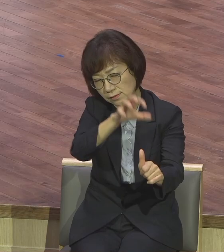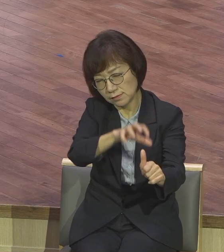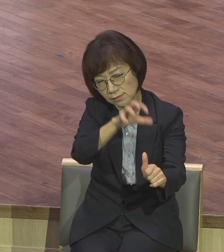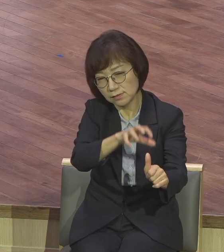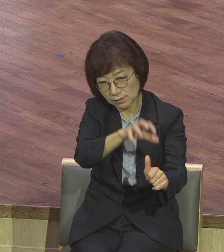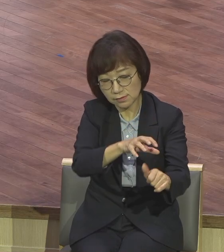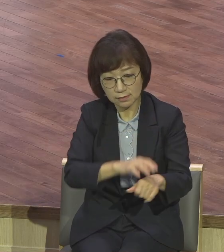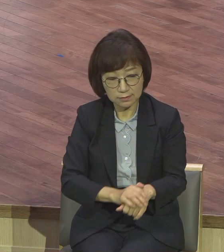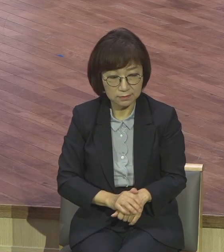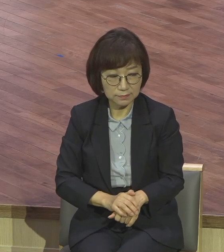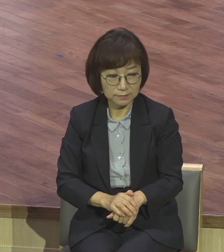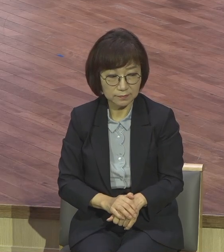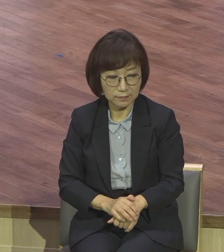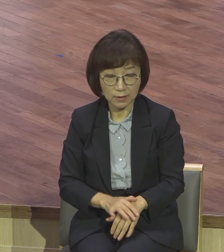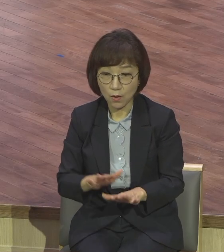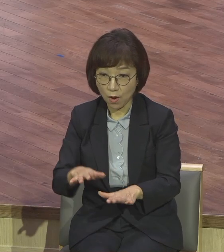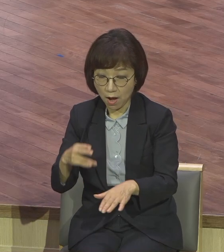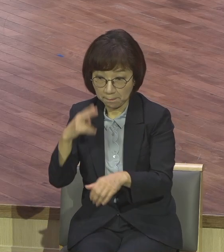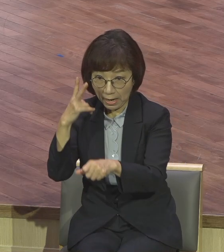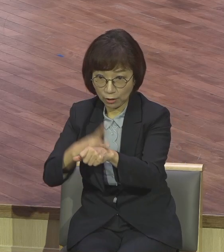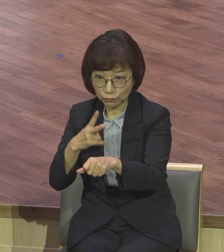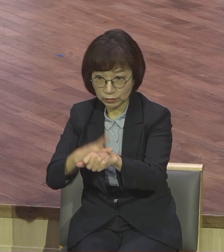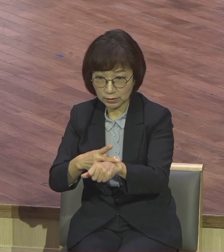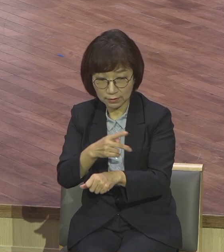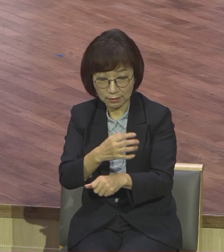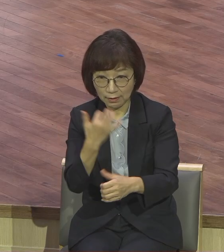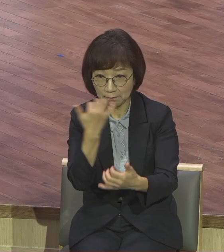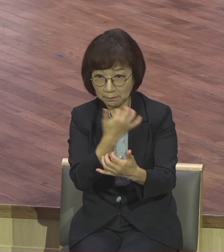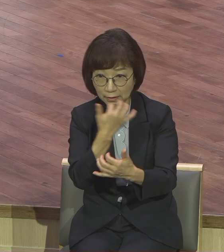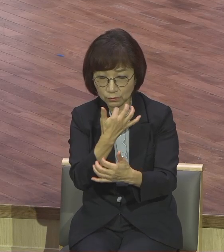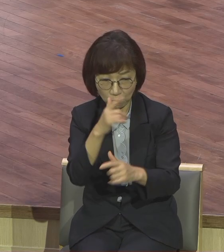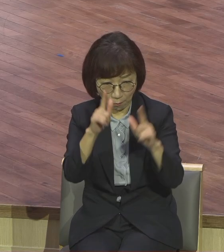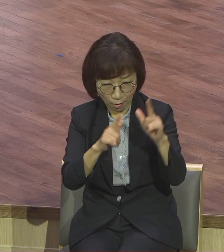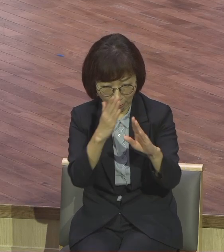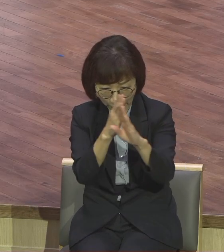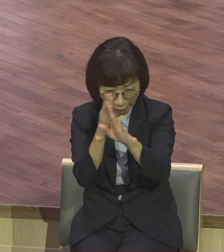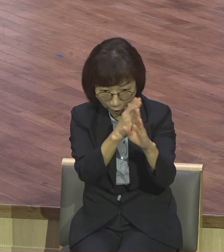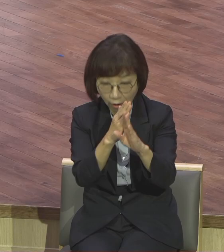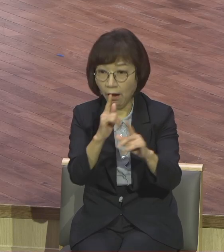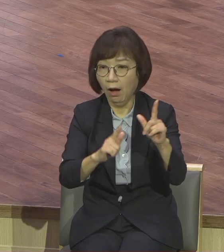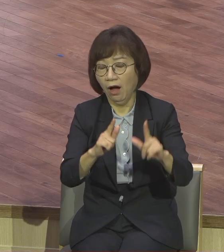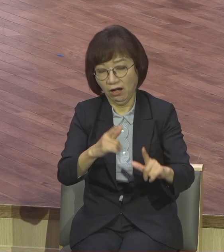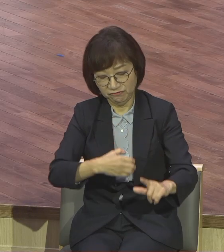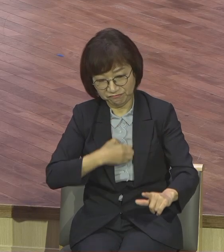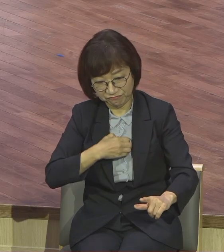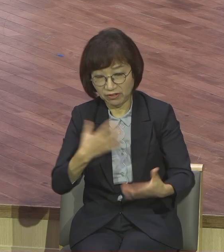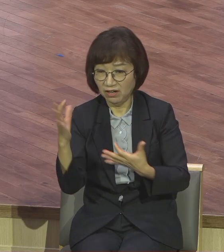사도 바울은 베드로의 모습을 보고 가만히 있을 수가 없었어요. 베드로의 이